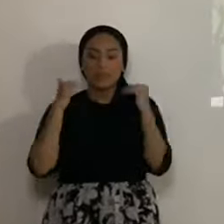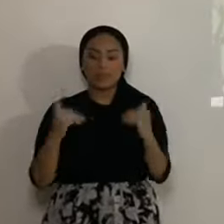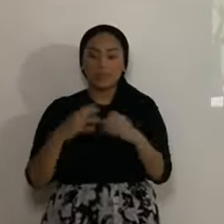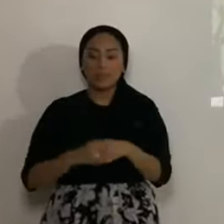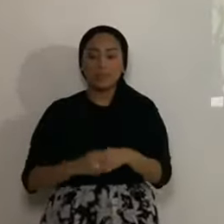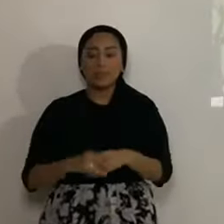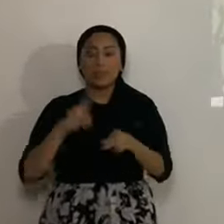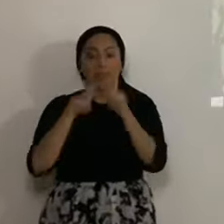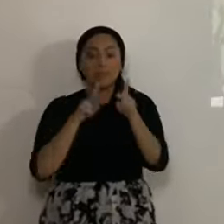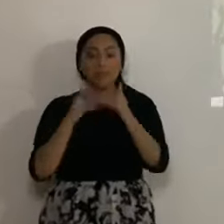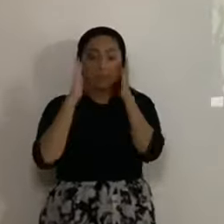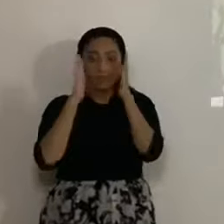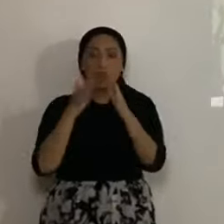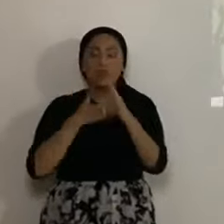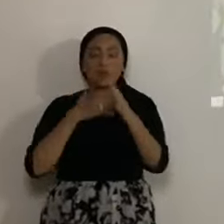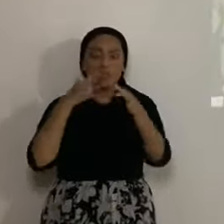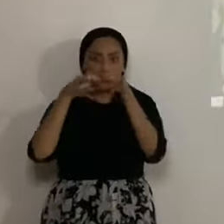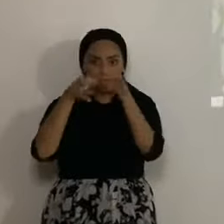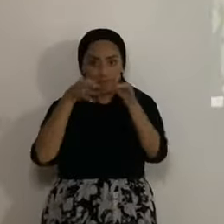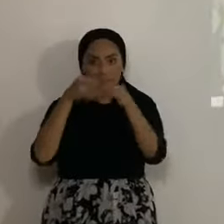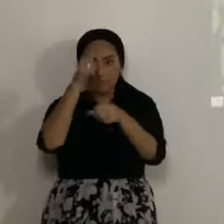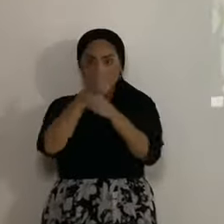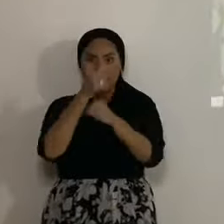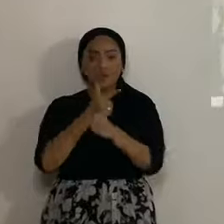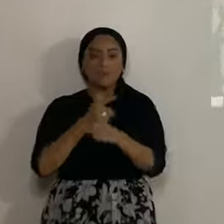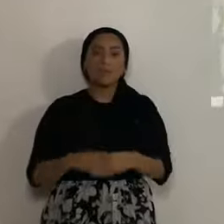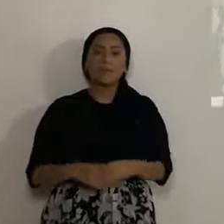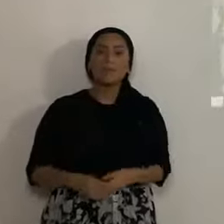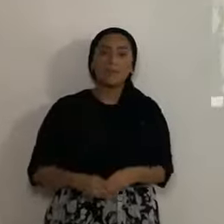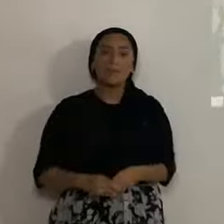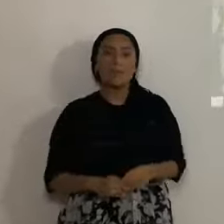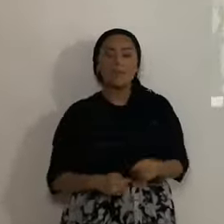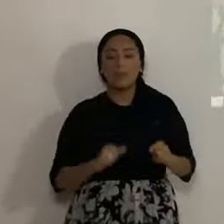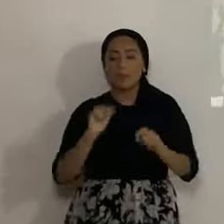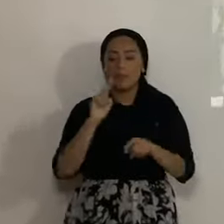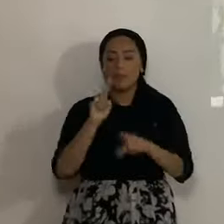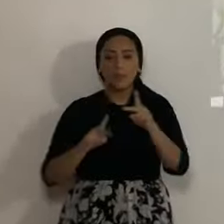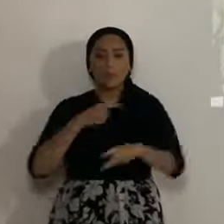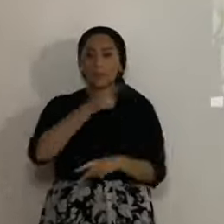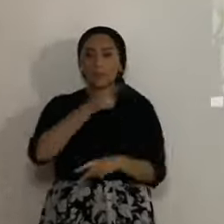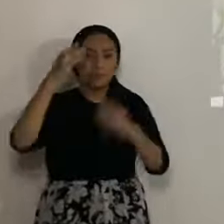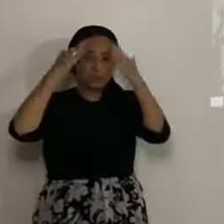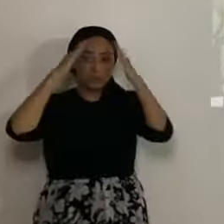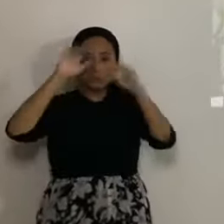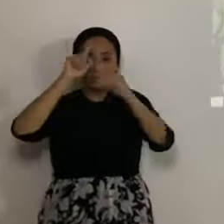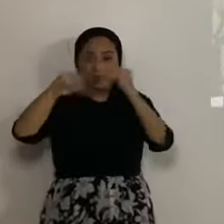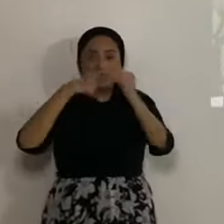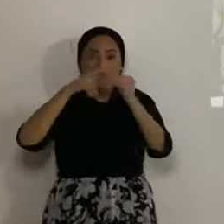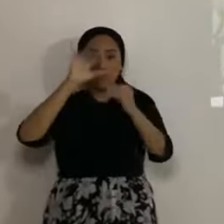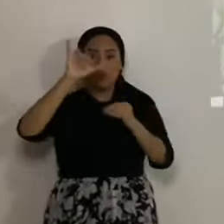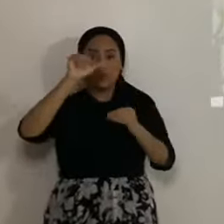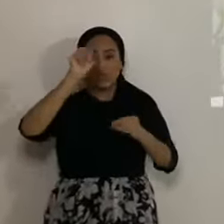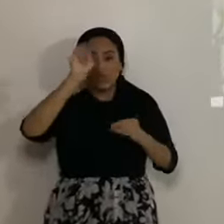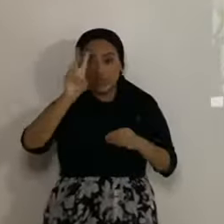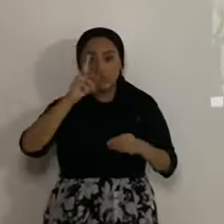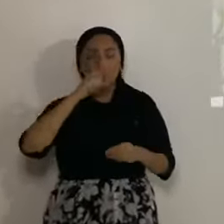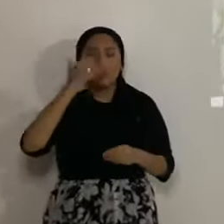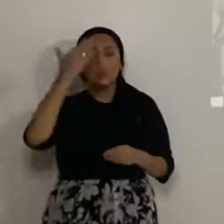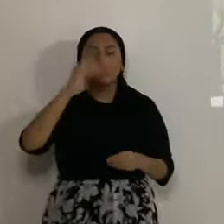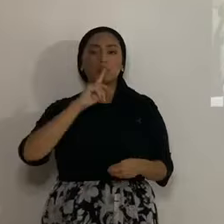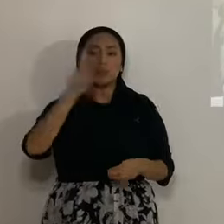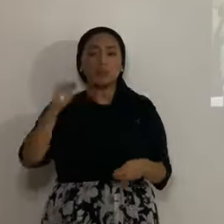la gente, mucha atención lo que voy a ministrar amados hermanos, la gente que no conoce a Yahshua, quien es el